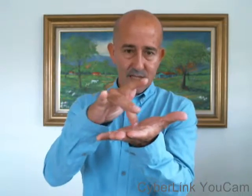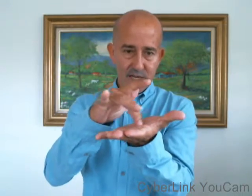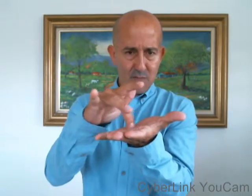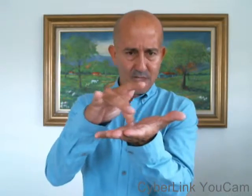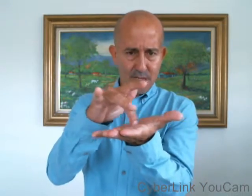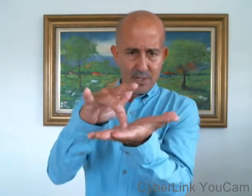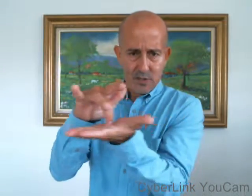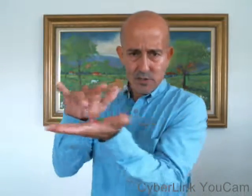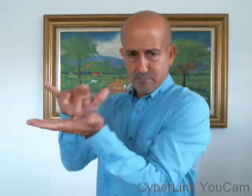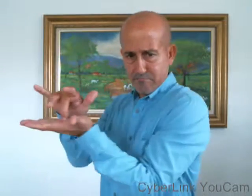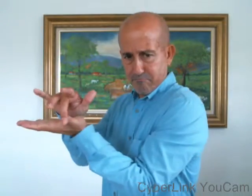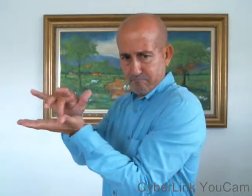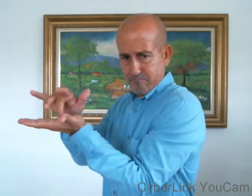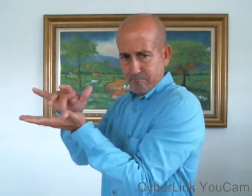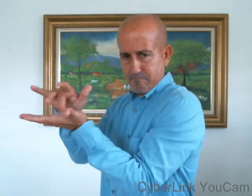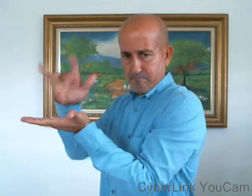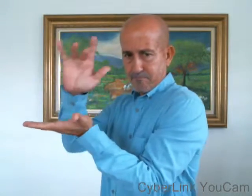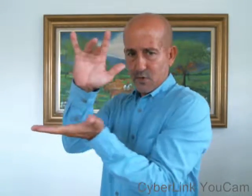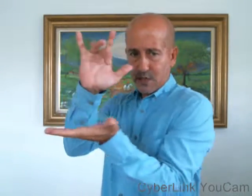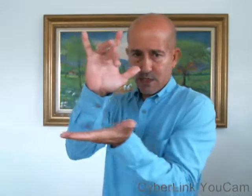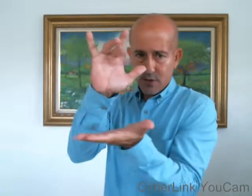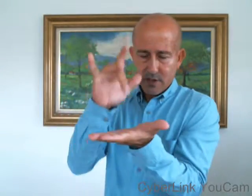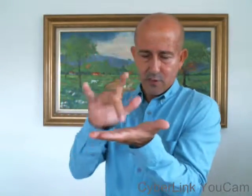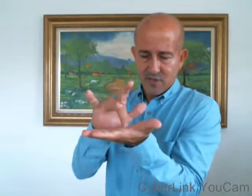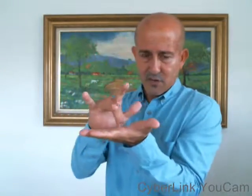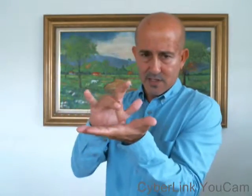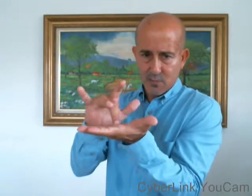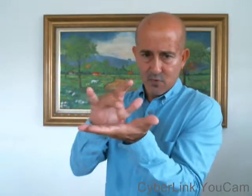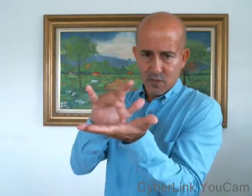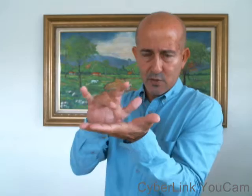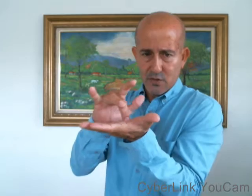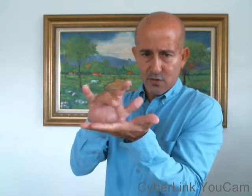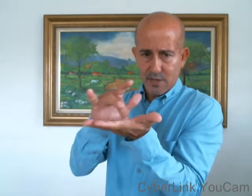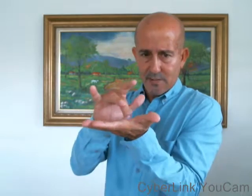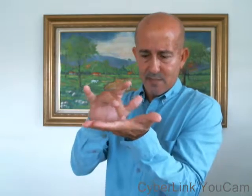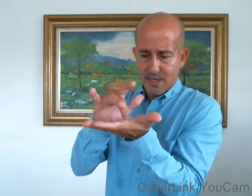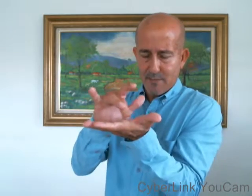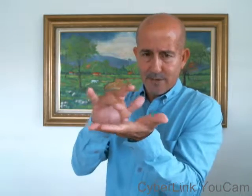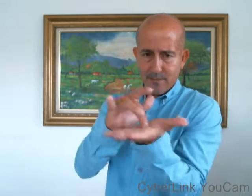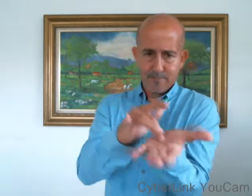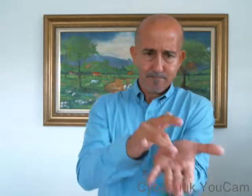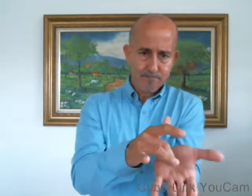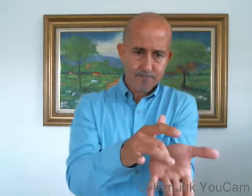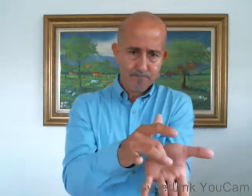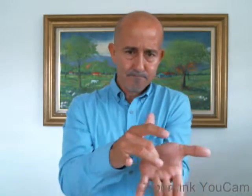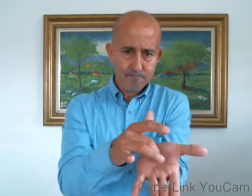medicina o medicamento. Con el dedito del corazón hacemos un circulito sobre la palma de la mano.